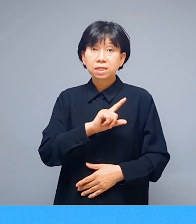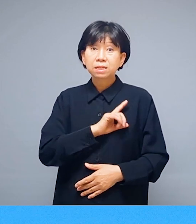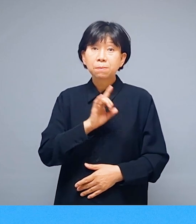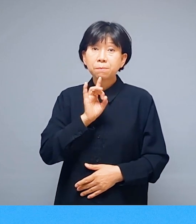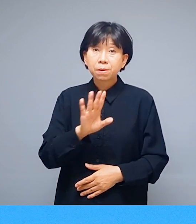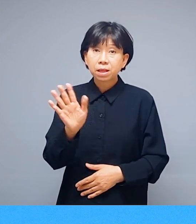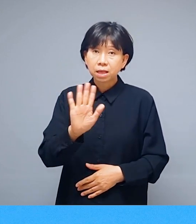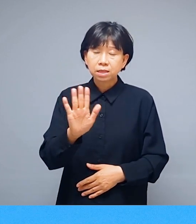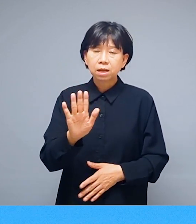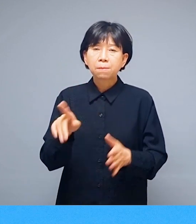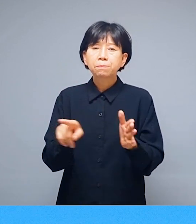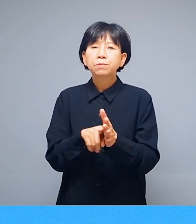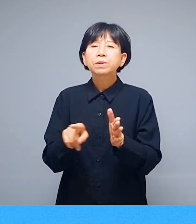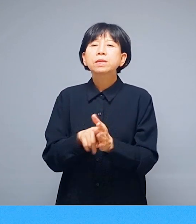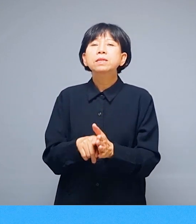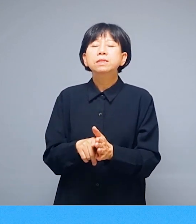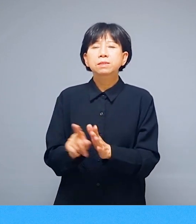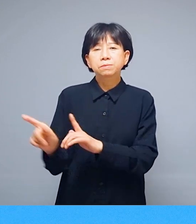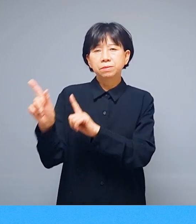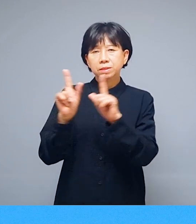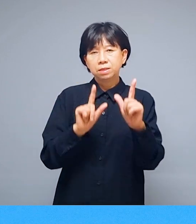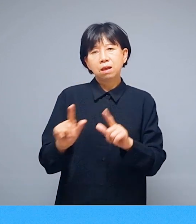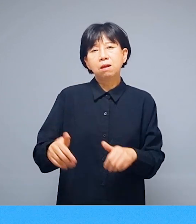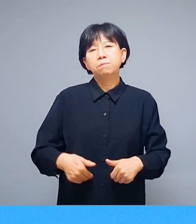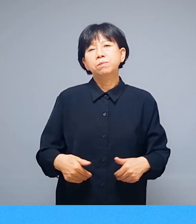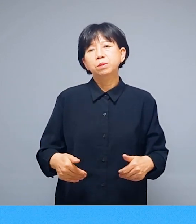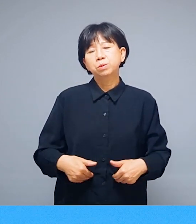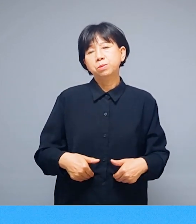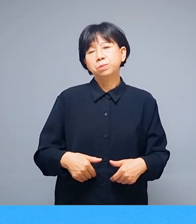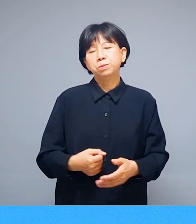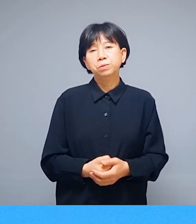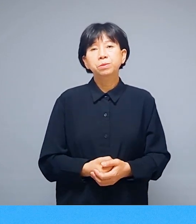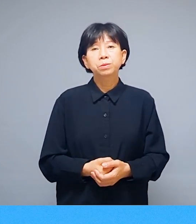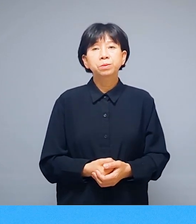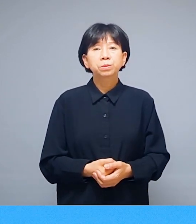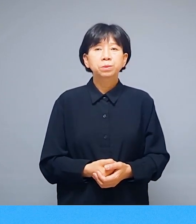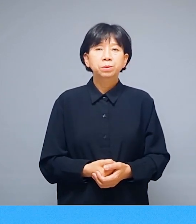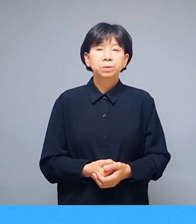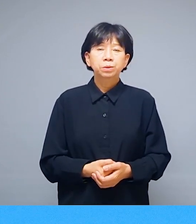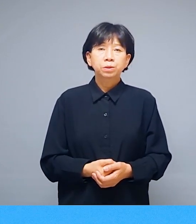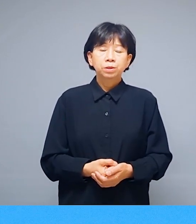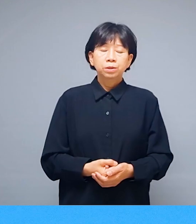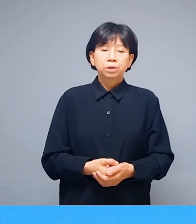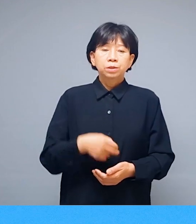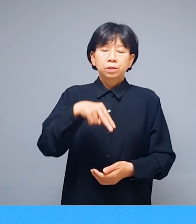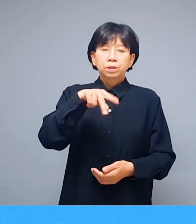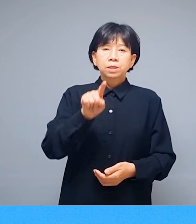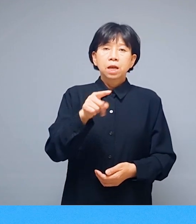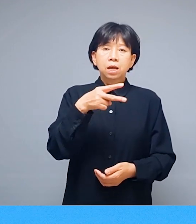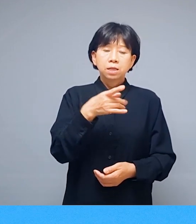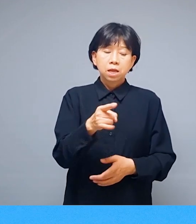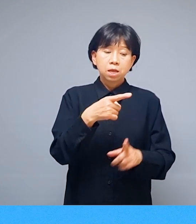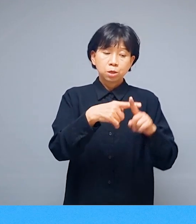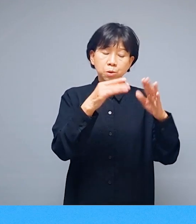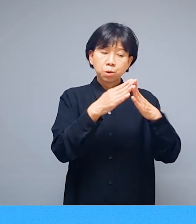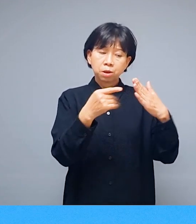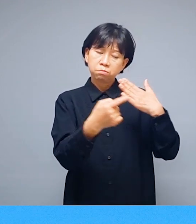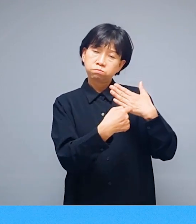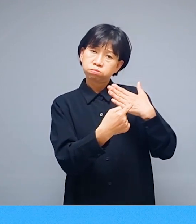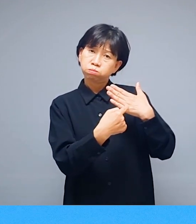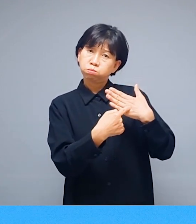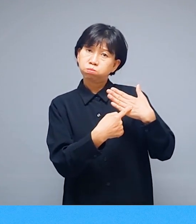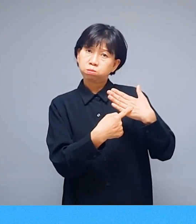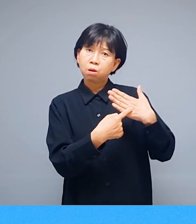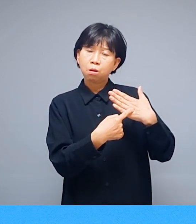되고 믿음이 살아있어야 된다라고 이야기하고 있는 거예요. 사대교회가 겉으로 보기에는요, 신앙적으로 참